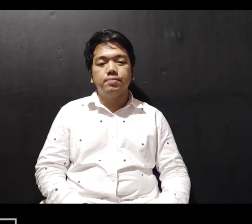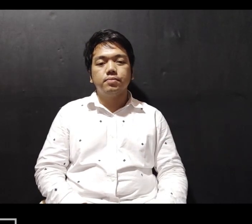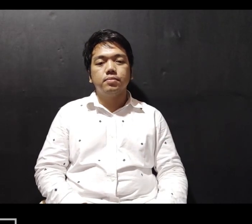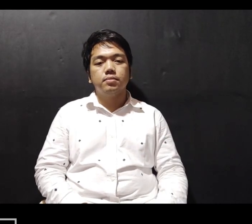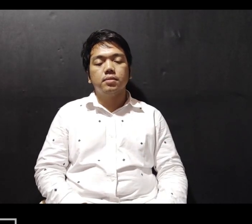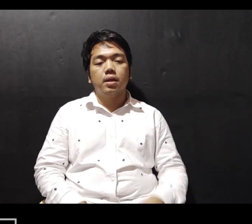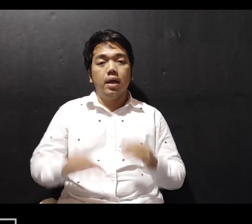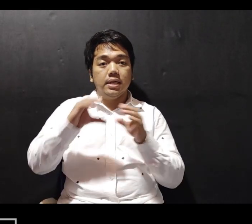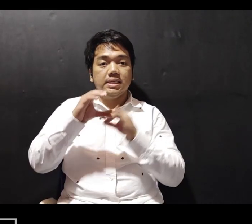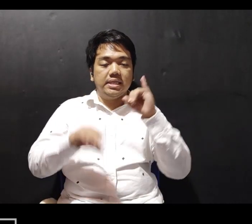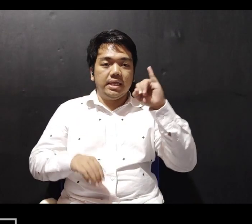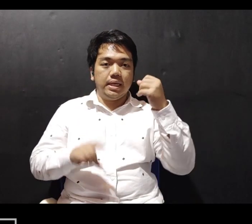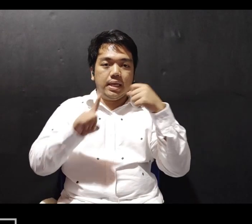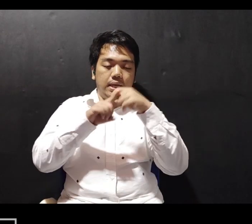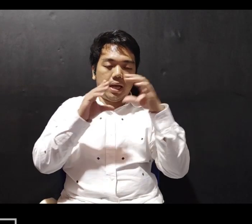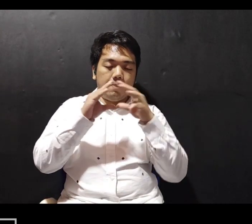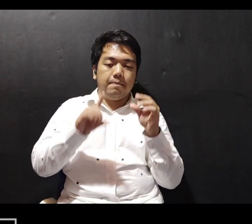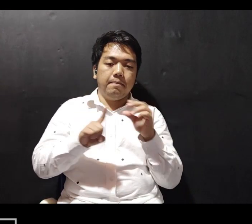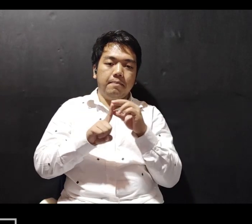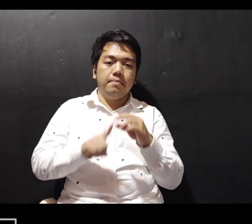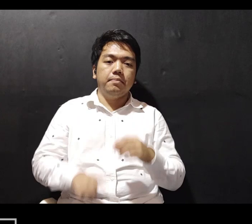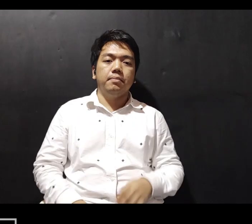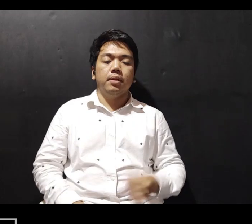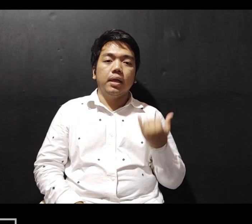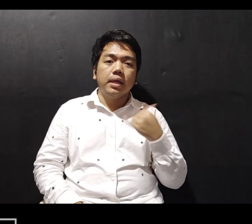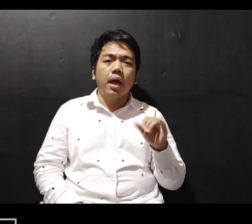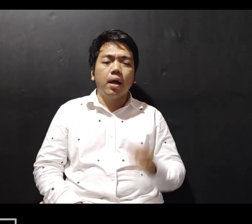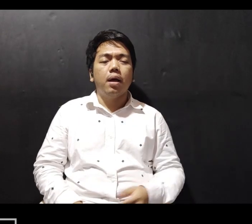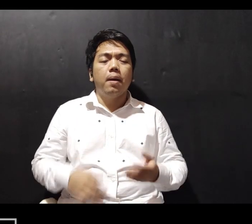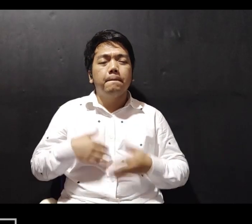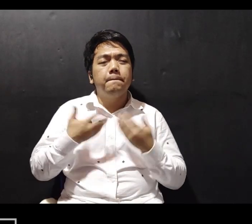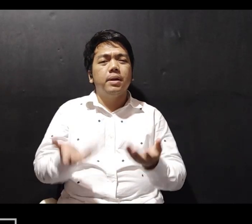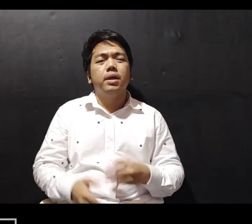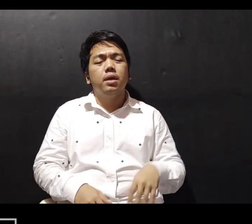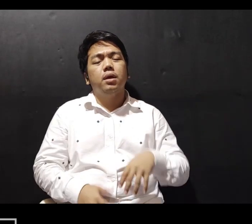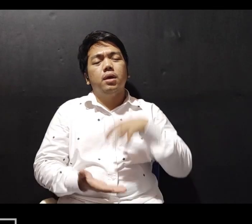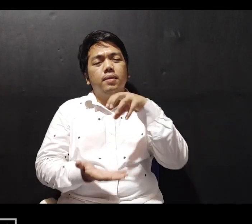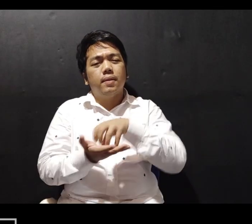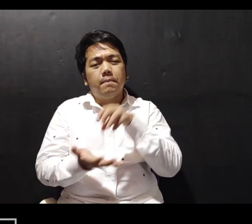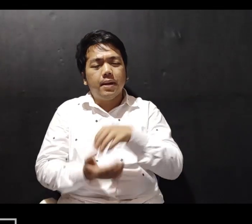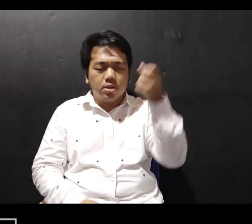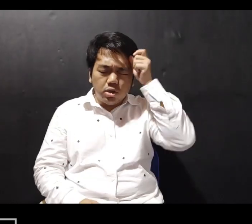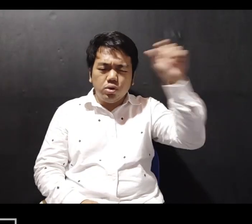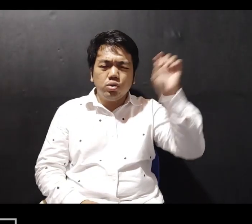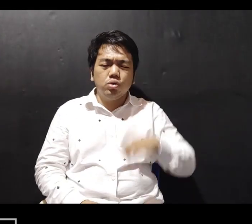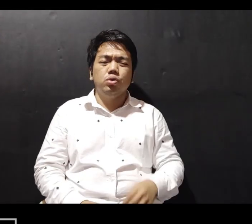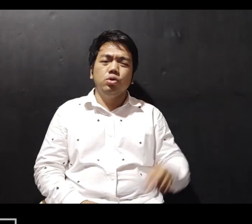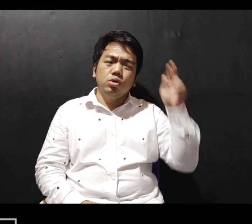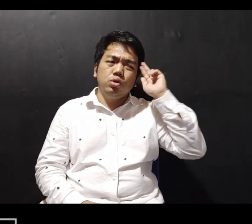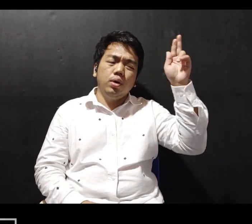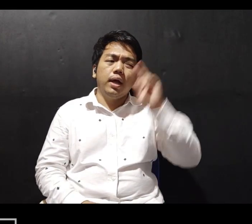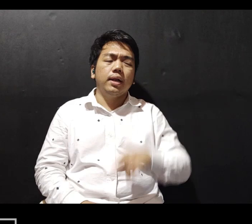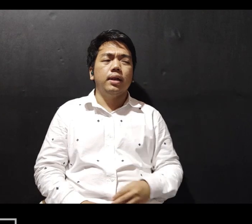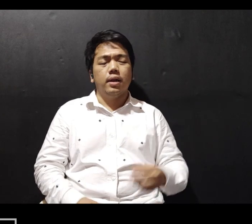menanti. Hal ketiga adalah melatih suatu sikap yang memberi ruangan kepada Tuhan untuk bekerja. Suatu sikap yang